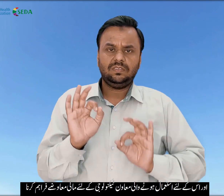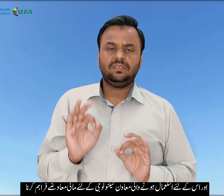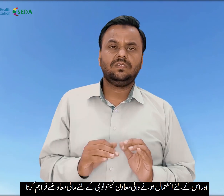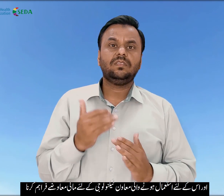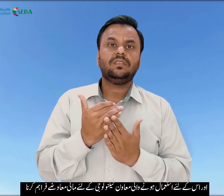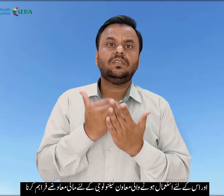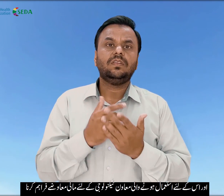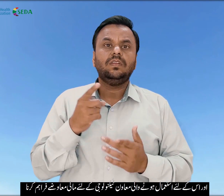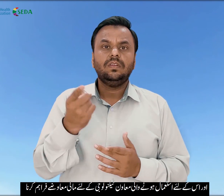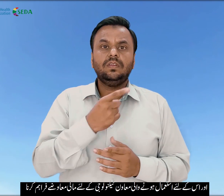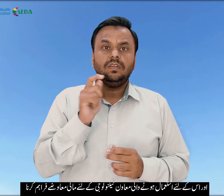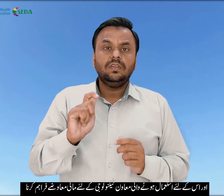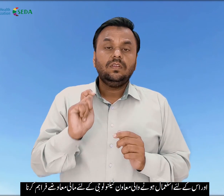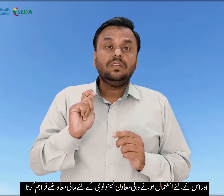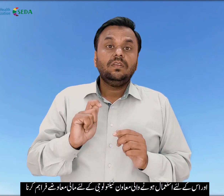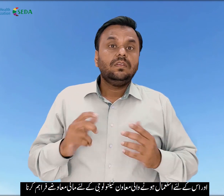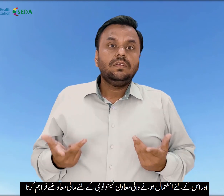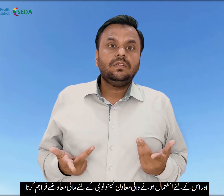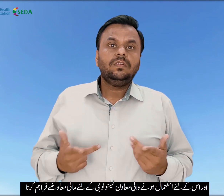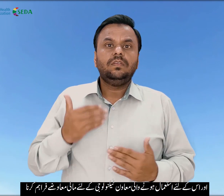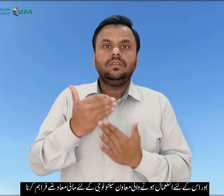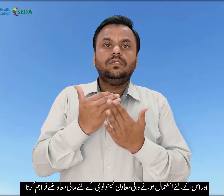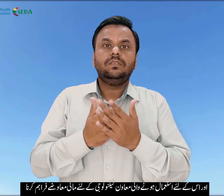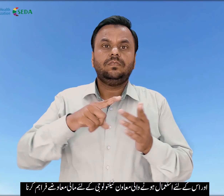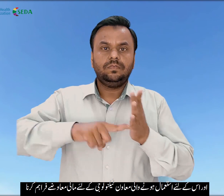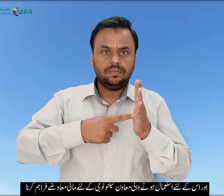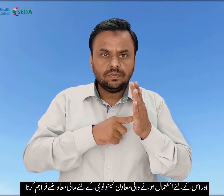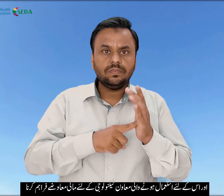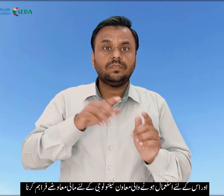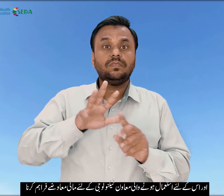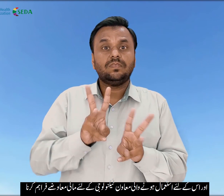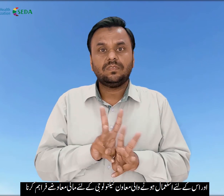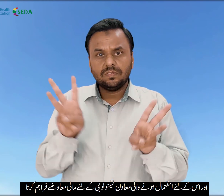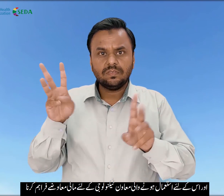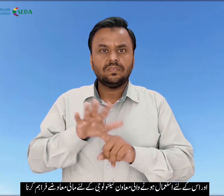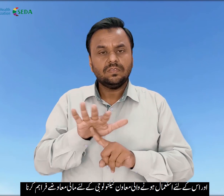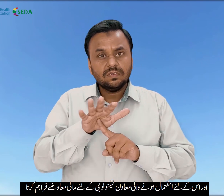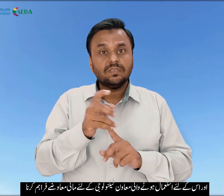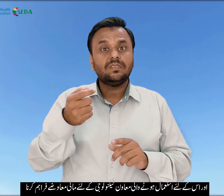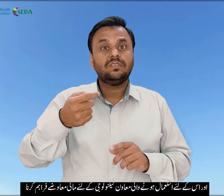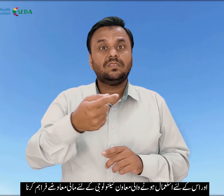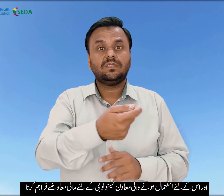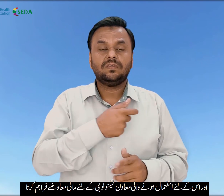لیے استعمال ہونے والی معاون ٹیکنالوجی کے لیے مالی معاوضے فراہم کرنا۔